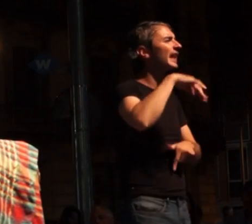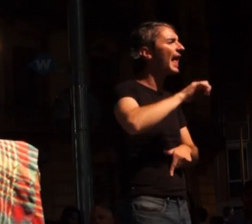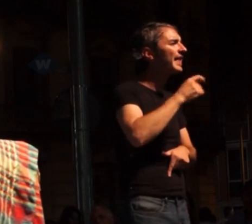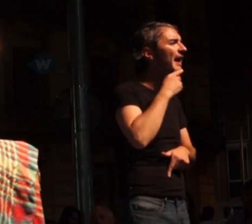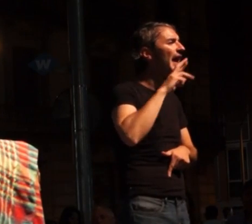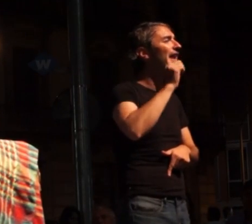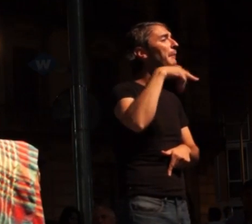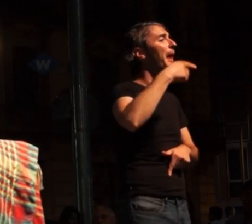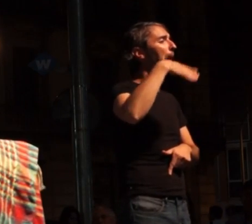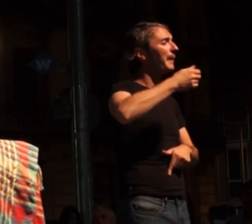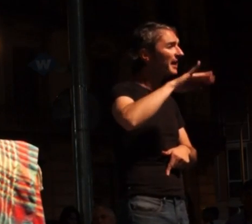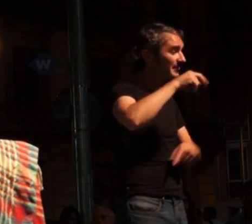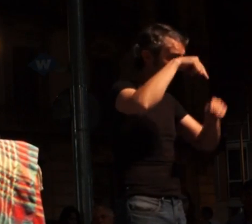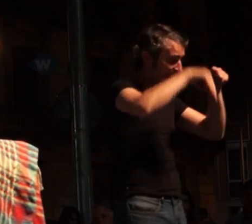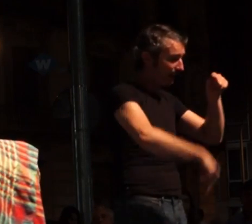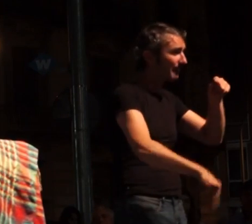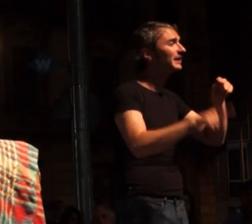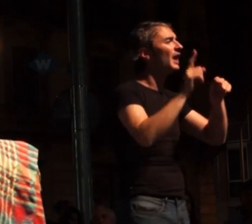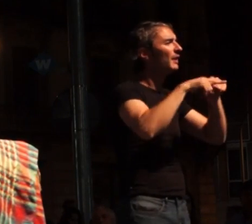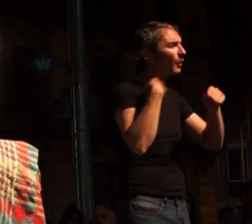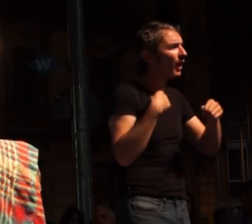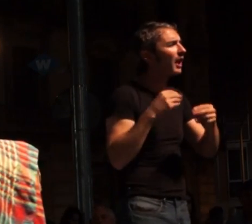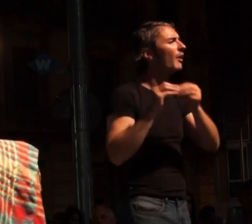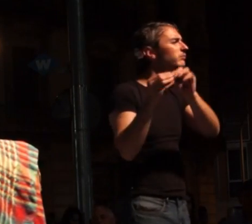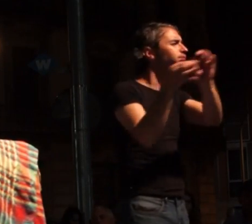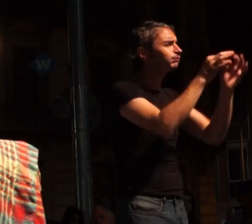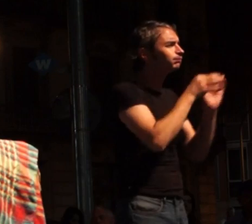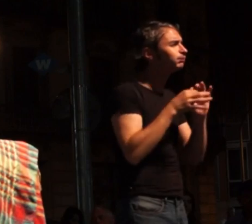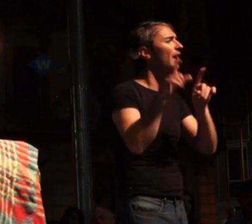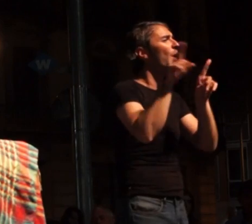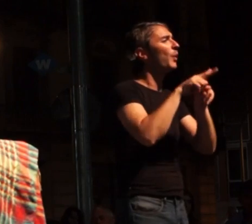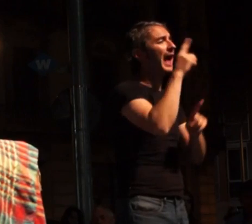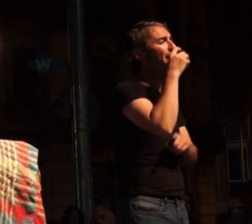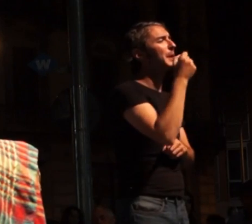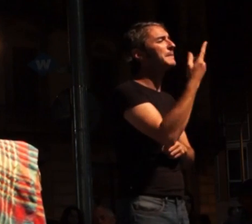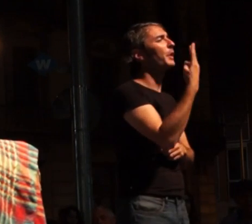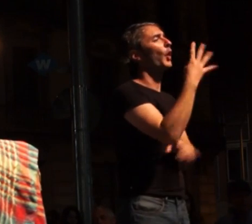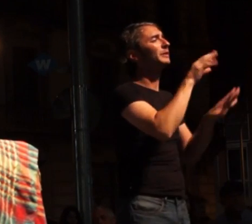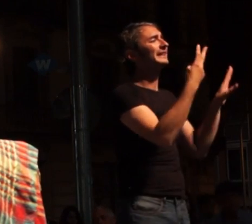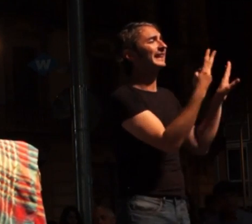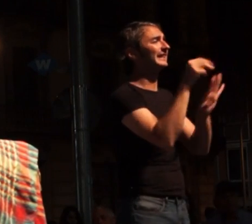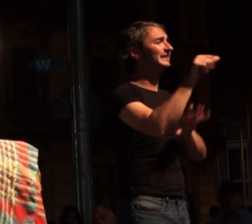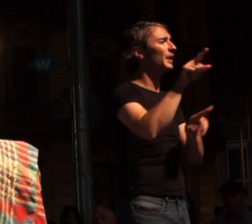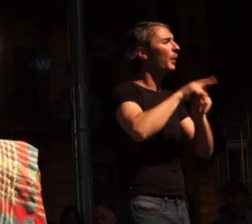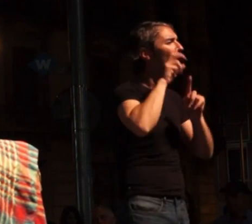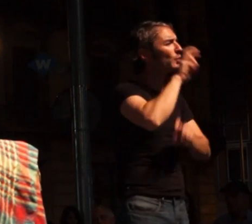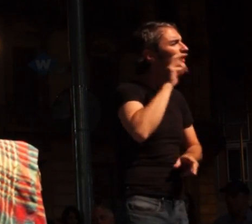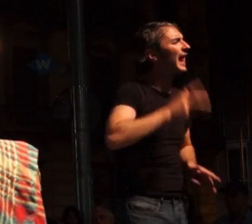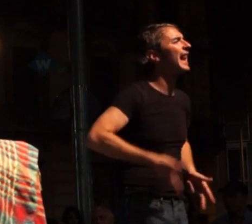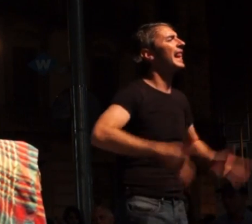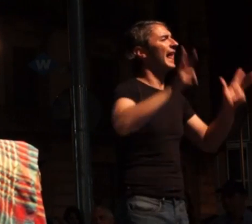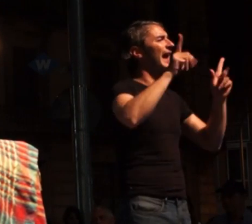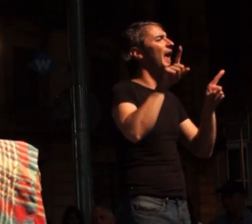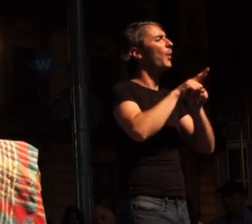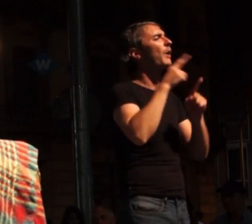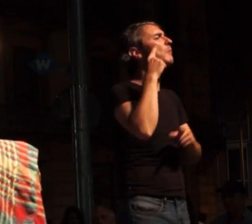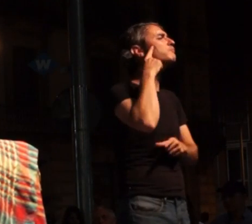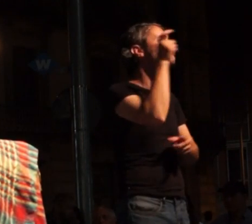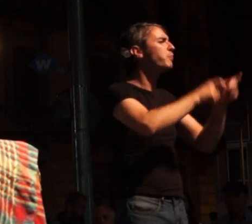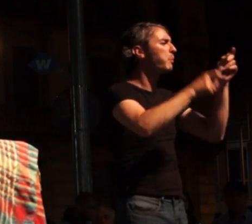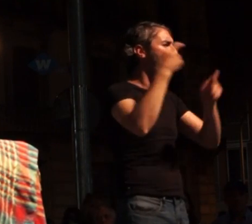Ribera Baixa. Els dels decrets de col·lectivitzacions de l'any 36, que legalitzà el control obrer i